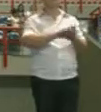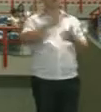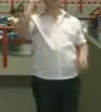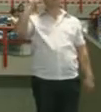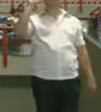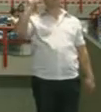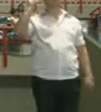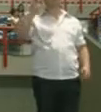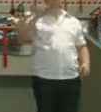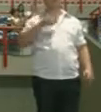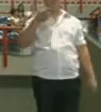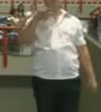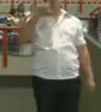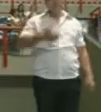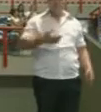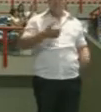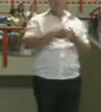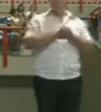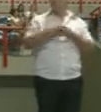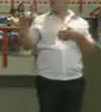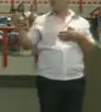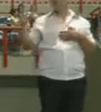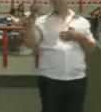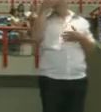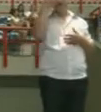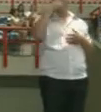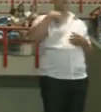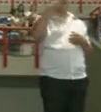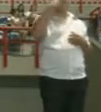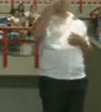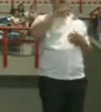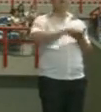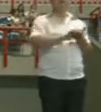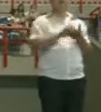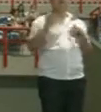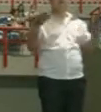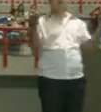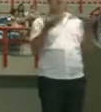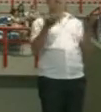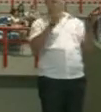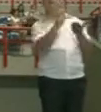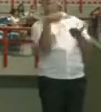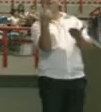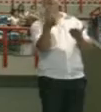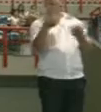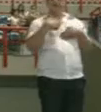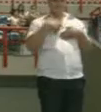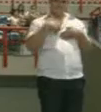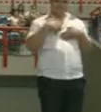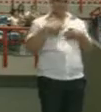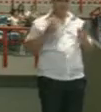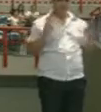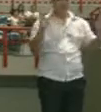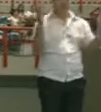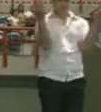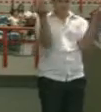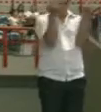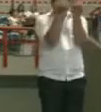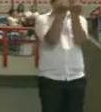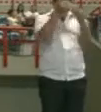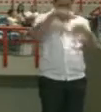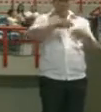voto. Gente, se a pessoa fala o voto, hoje nós votamos uma Câmara secreta, né? Com